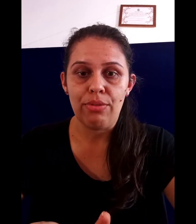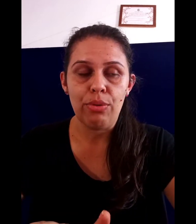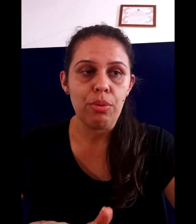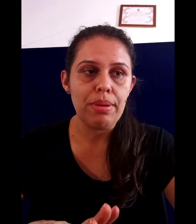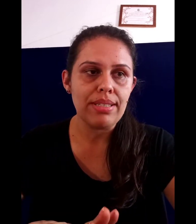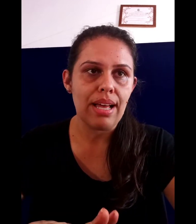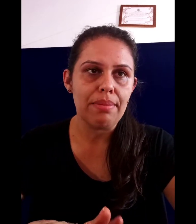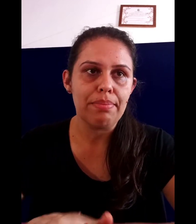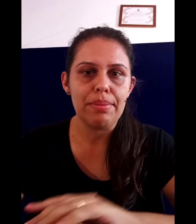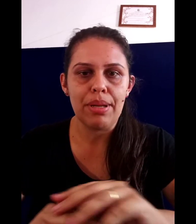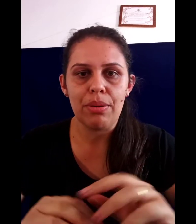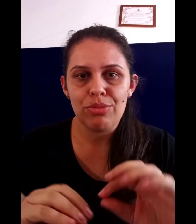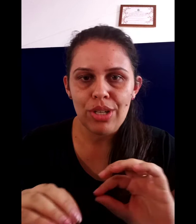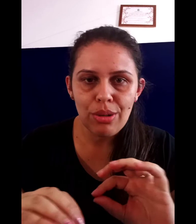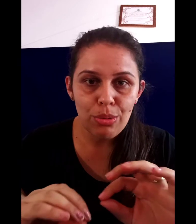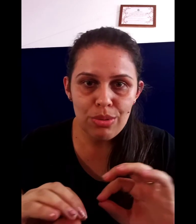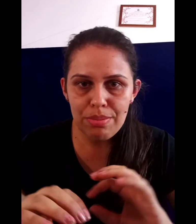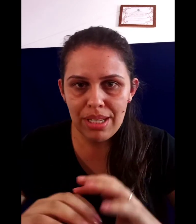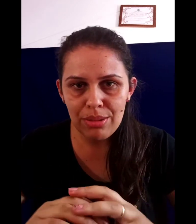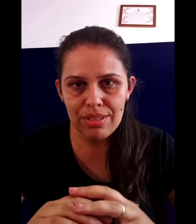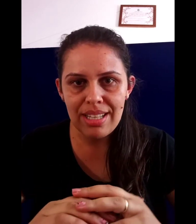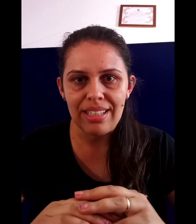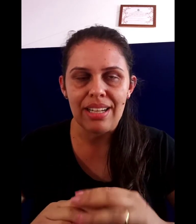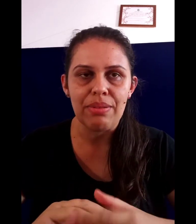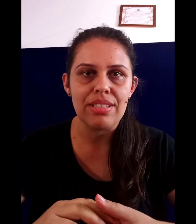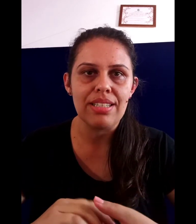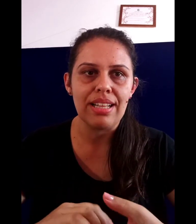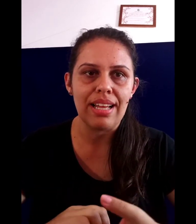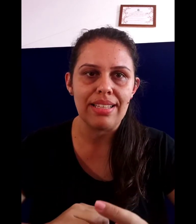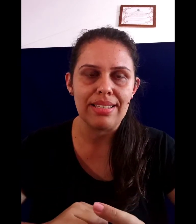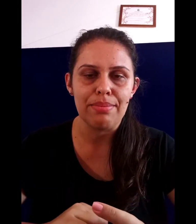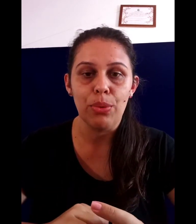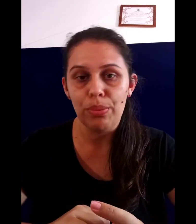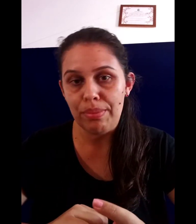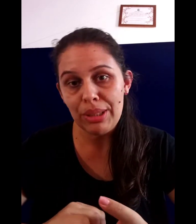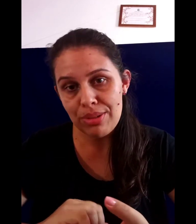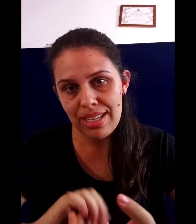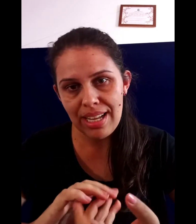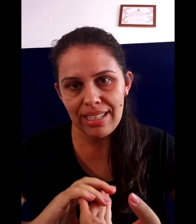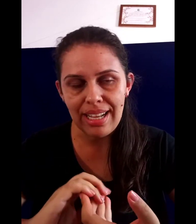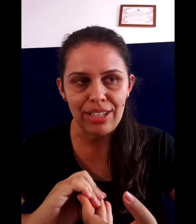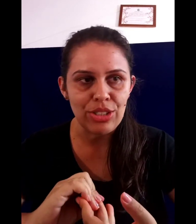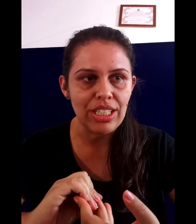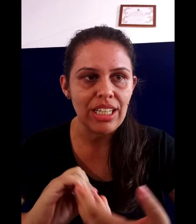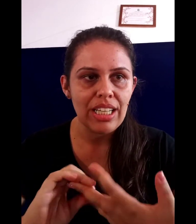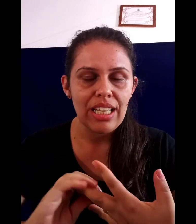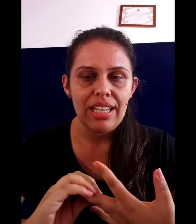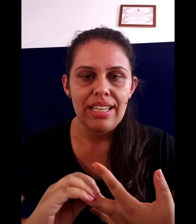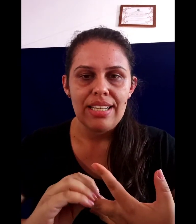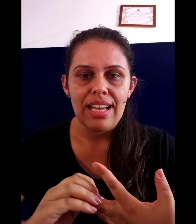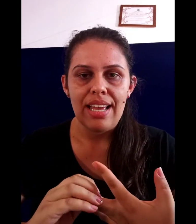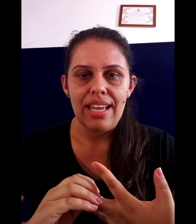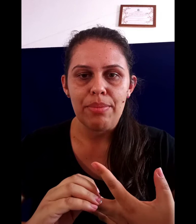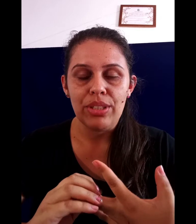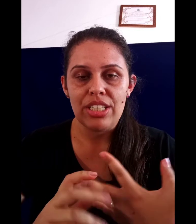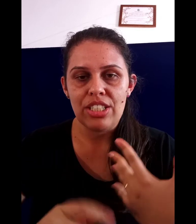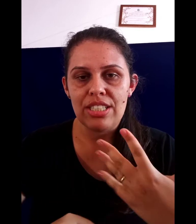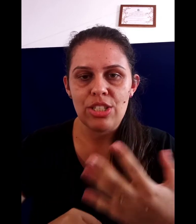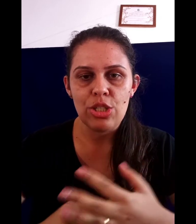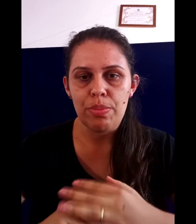Vou começar primeiro tirando alguns mitos, né, da língua de sinais. Mitos e realidade, né? Muitas vezes a gente